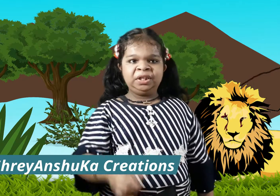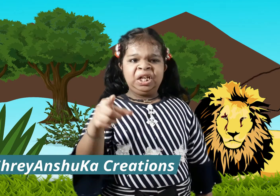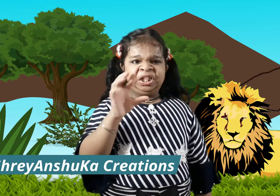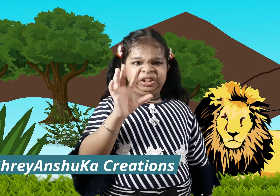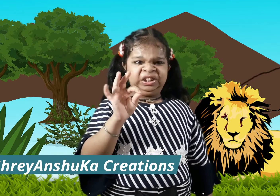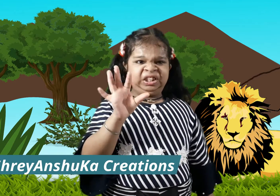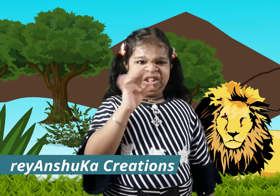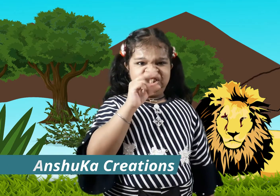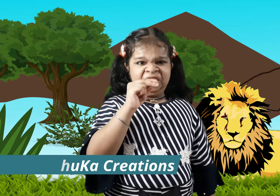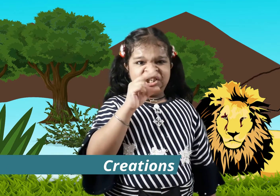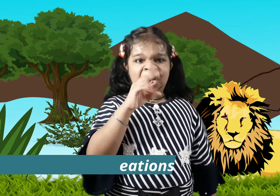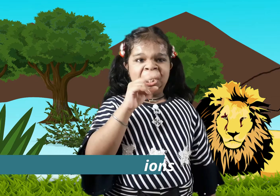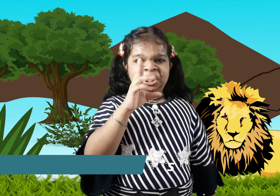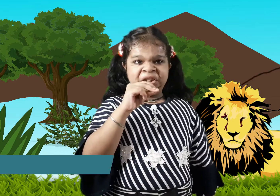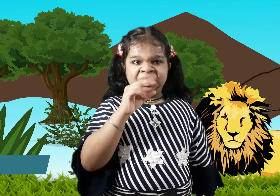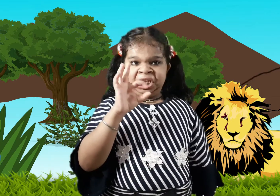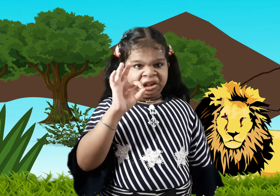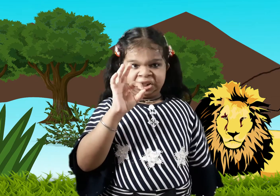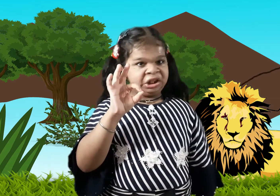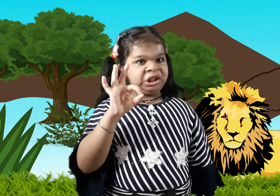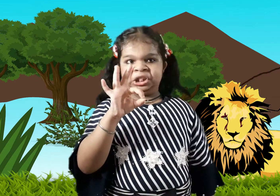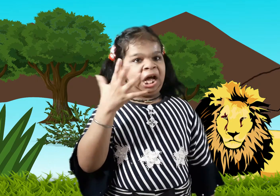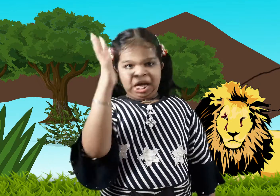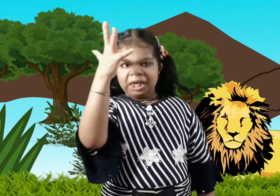ऐसी गंदी बातें अच्छी नहीं लगती।